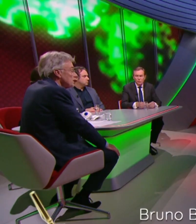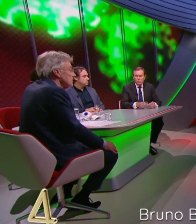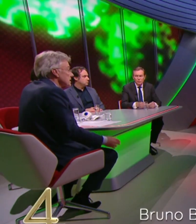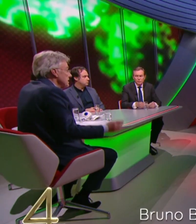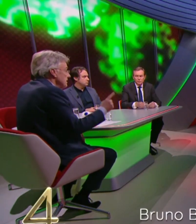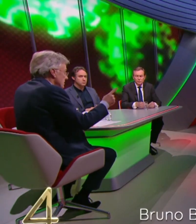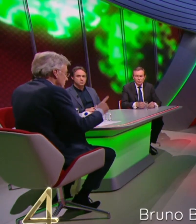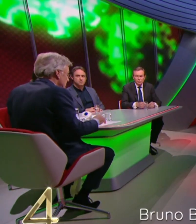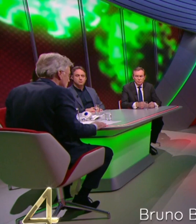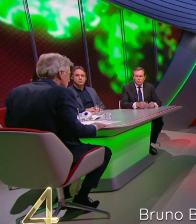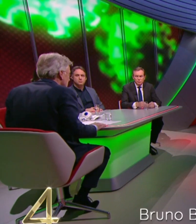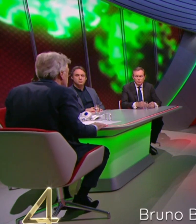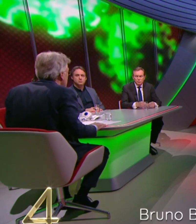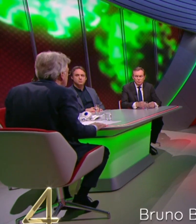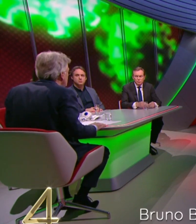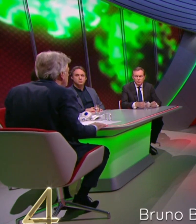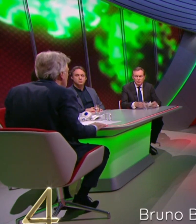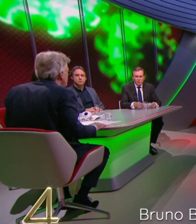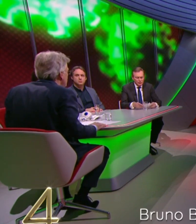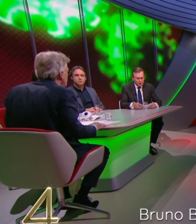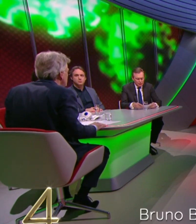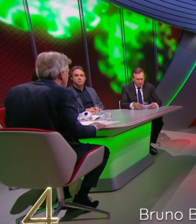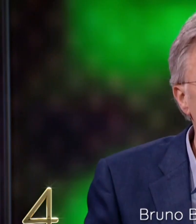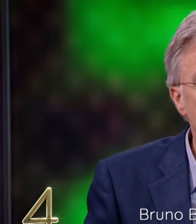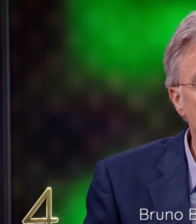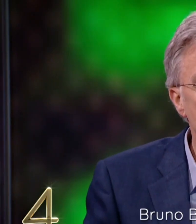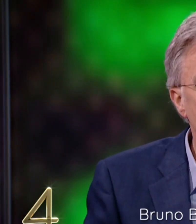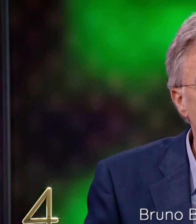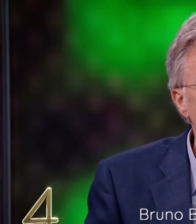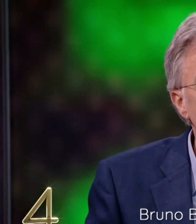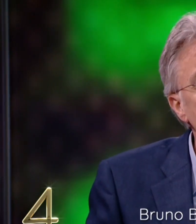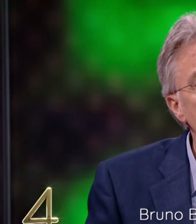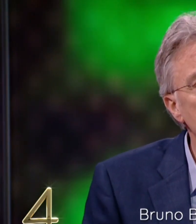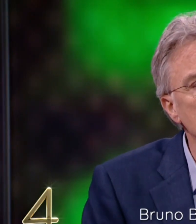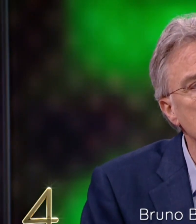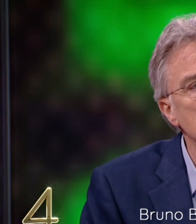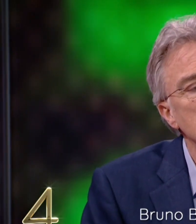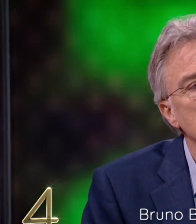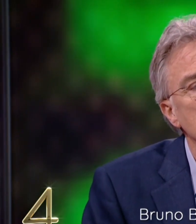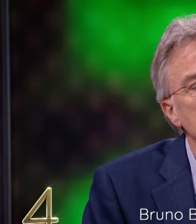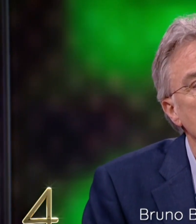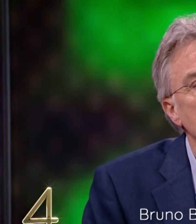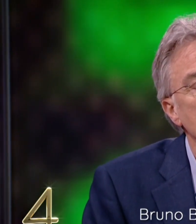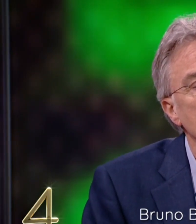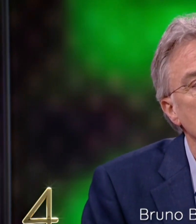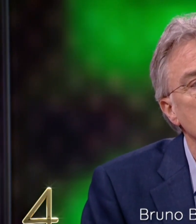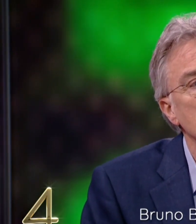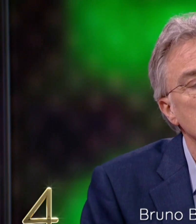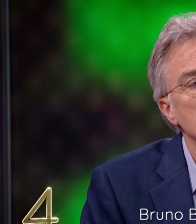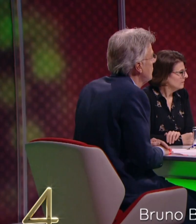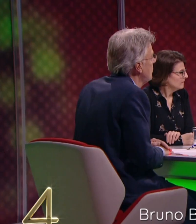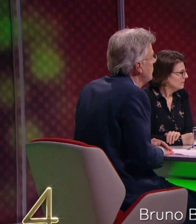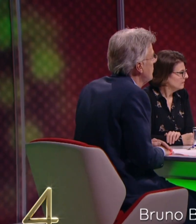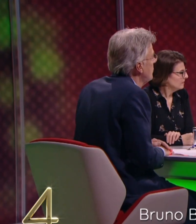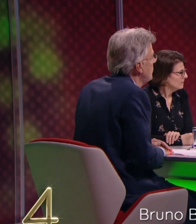Goed, en terwijl wij met Moestafa praten, meneer Bruins, krijgt u een briefje in uw handen geduwd? Ja. Er wordt mij